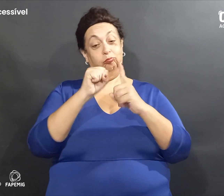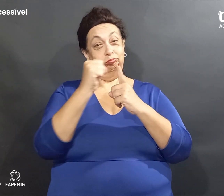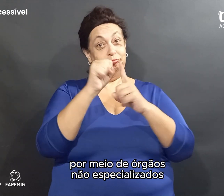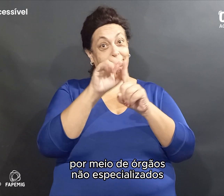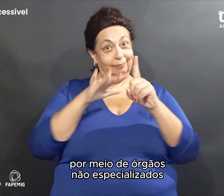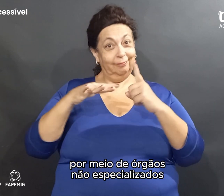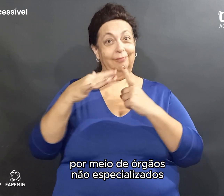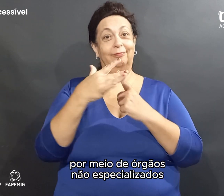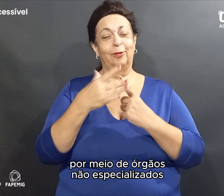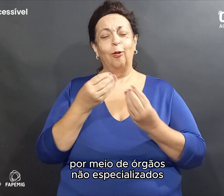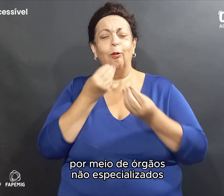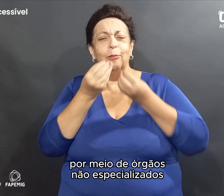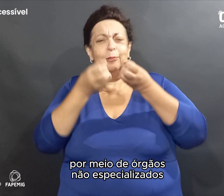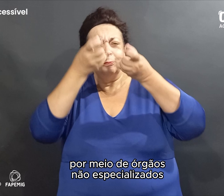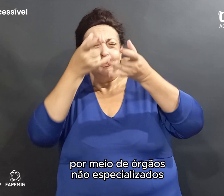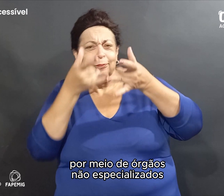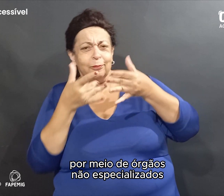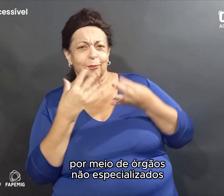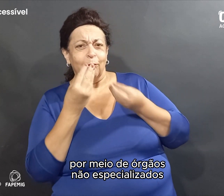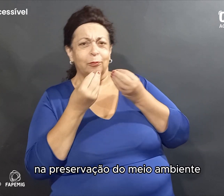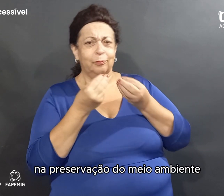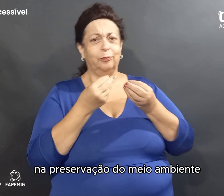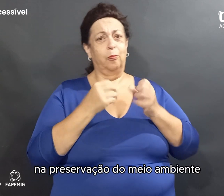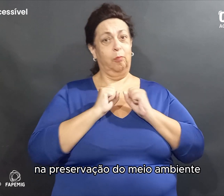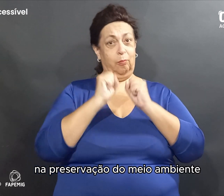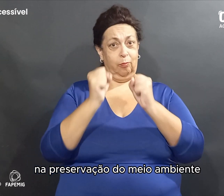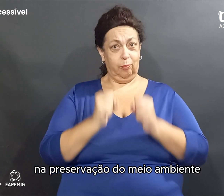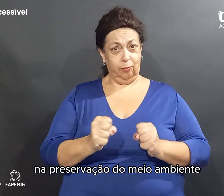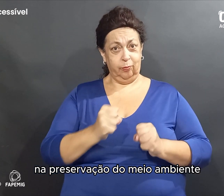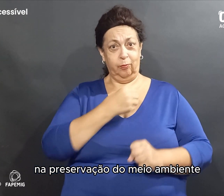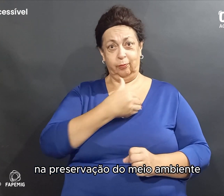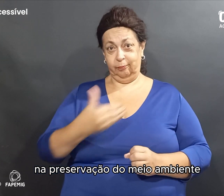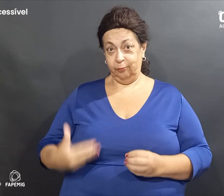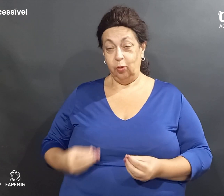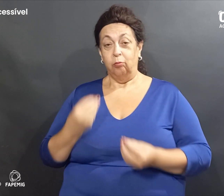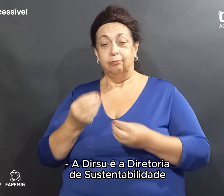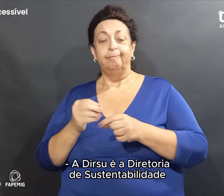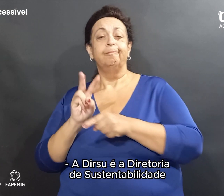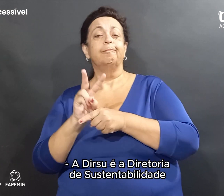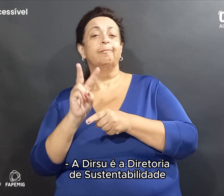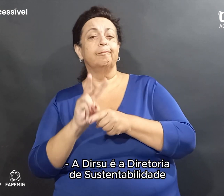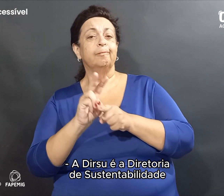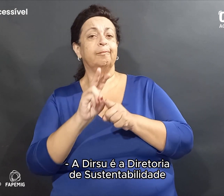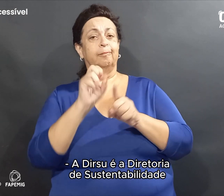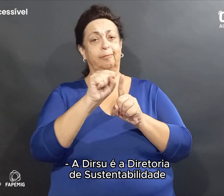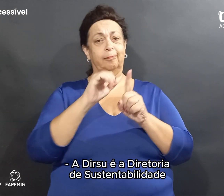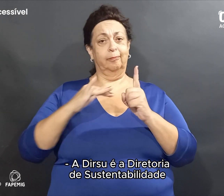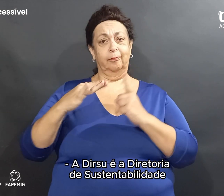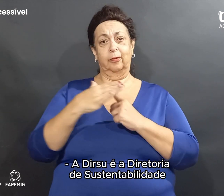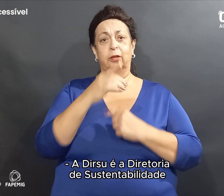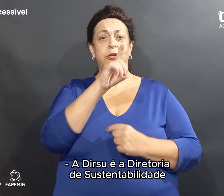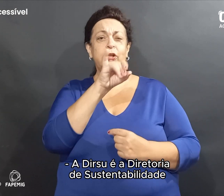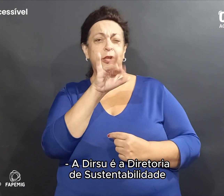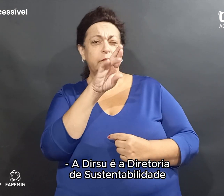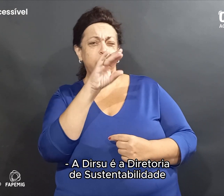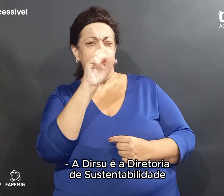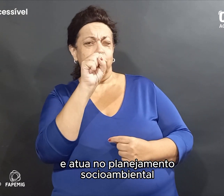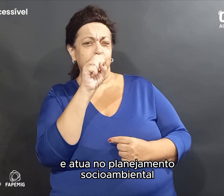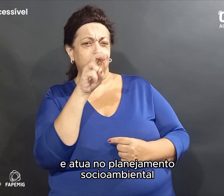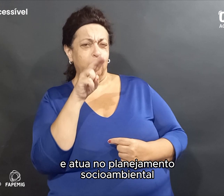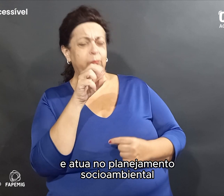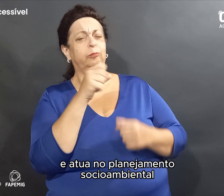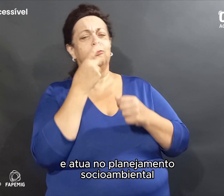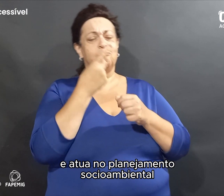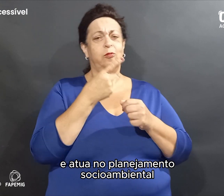público por meio de órgãos não especializados na preservação do meio ambiente. A DIRSU é a Diretoria de Sustentabilidade